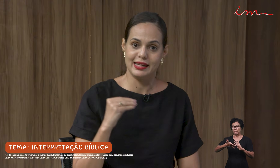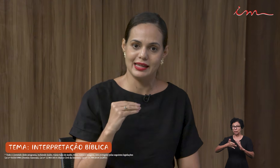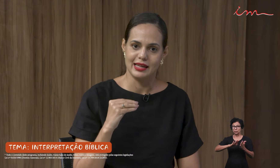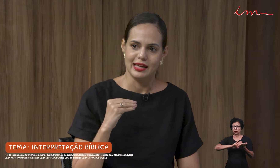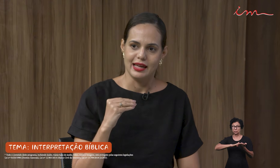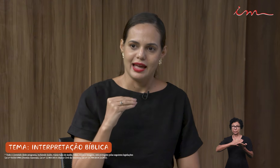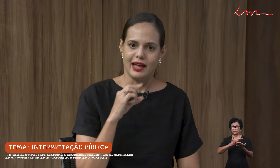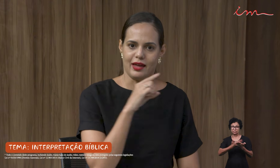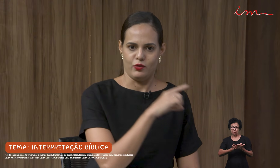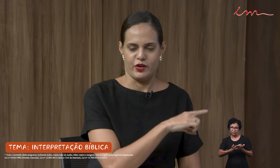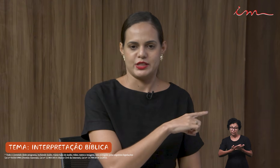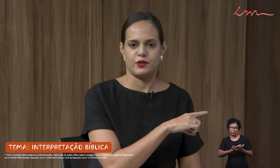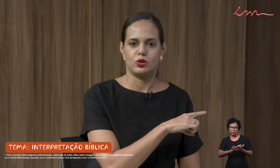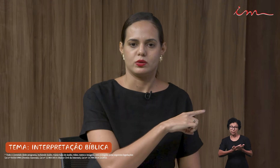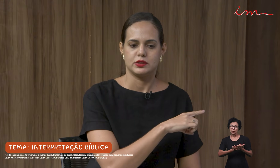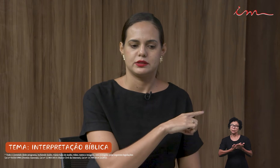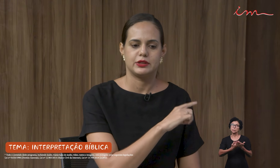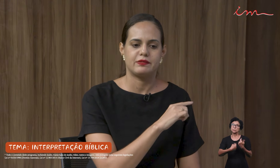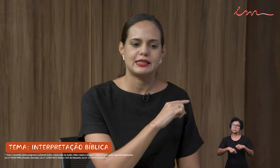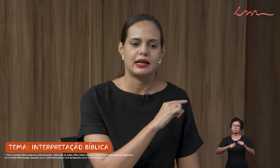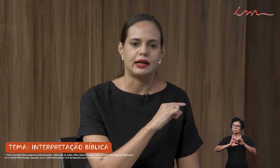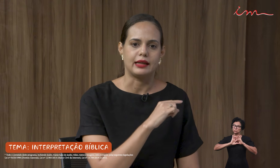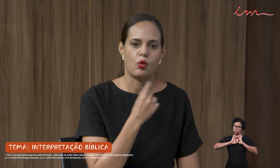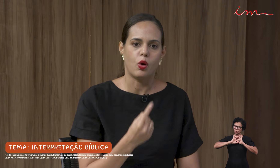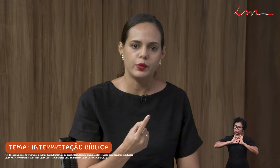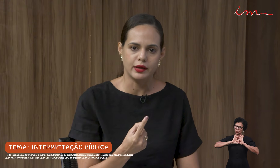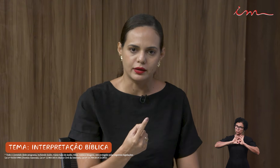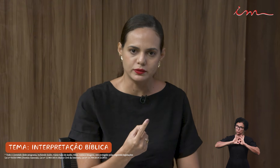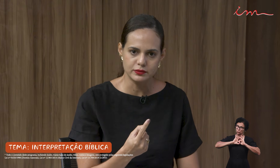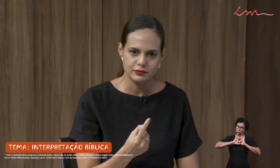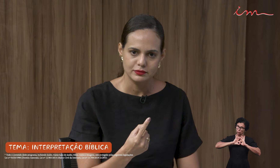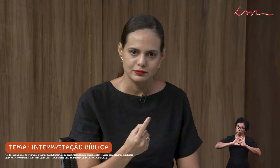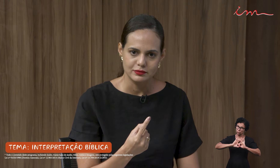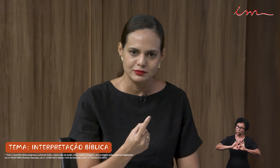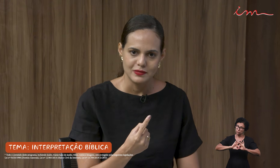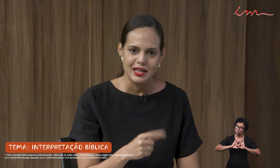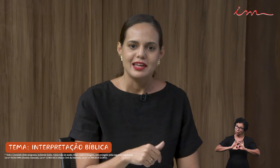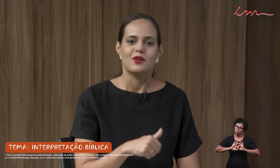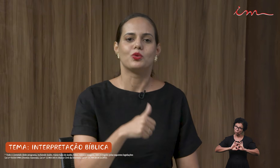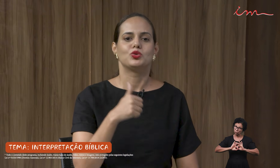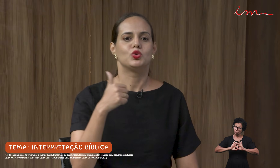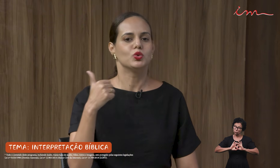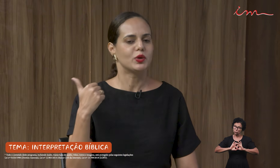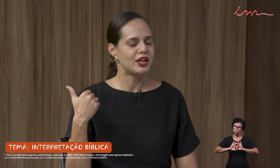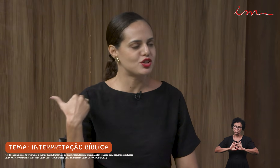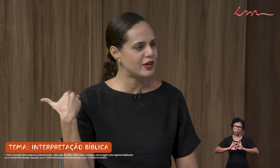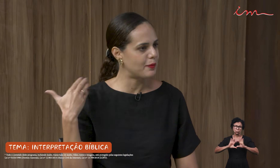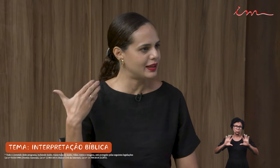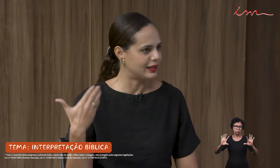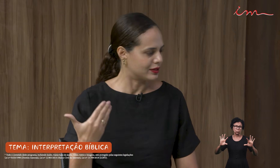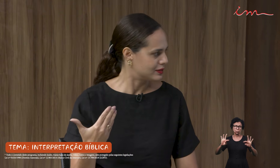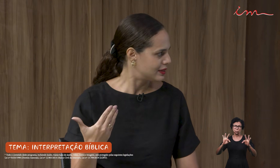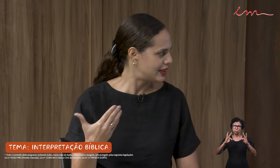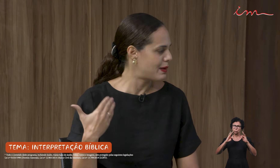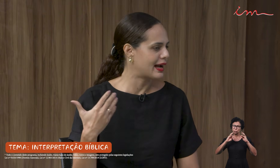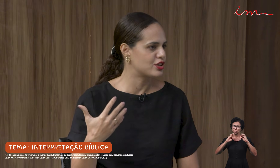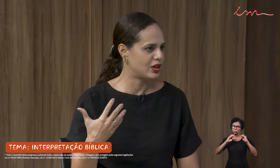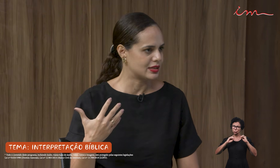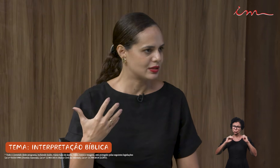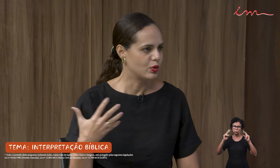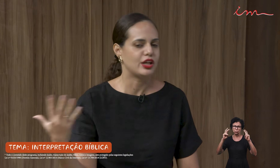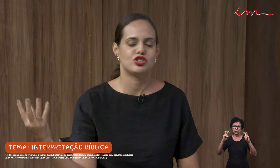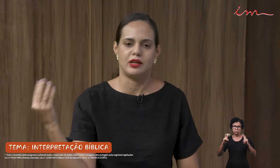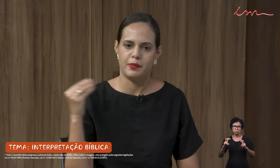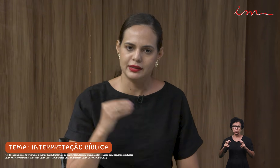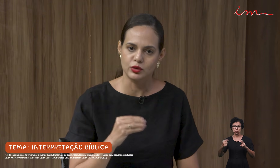colocar ali, foi como você falou, você vai estar na comunhão com tudo que a gente vem aprendendo. Que bagagem